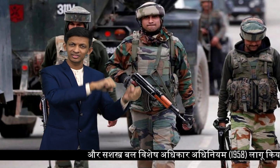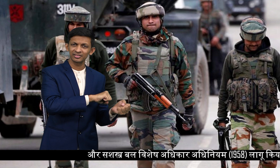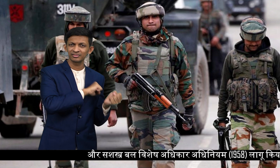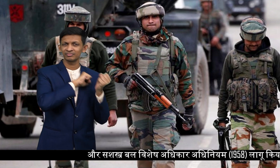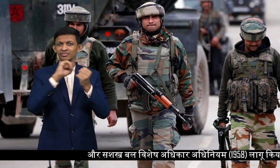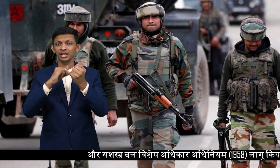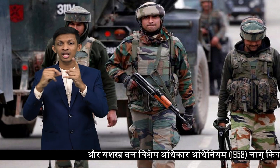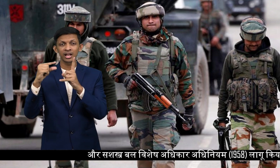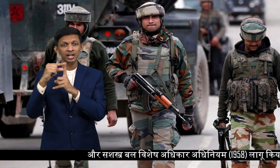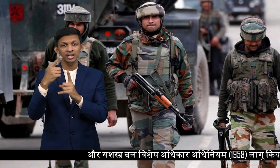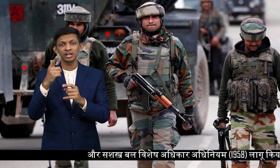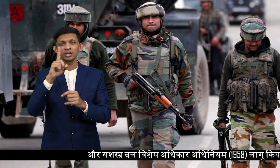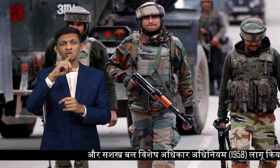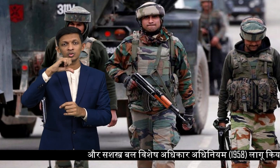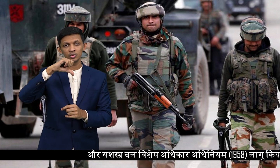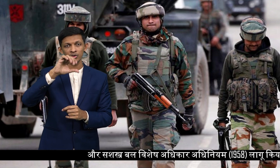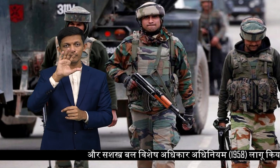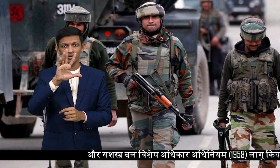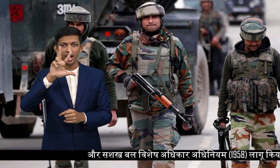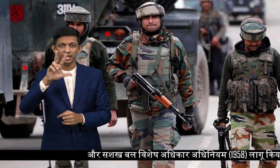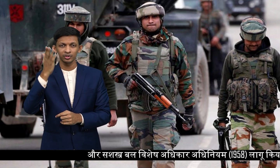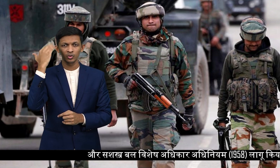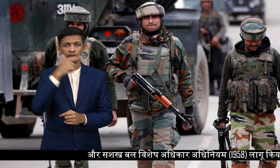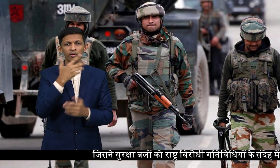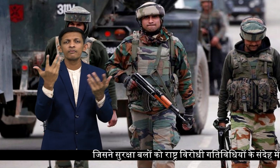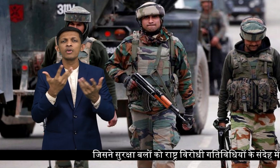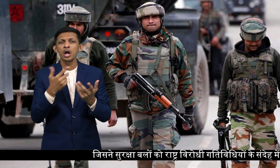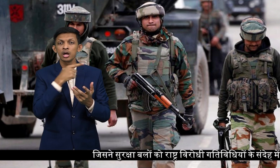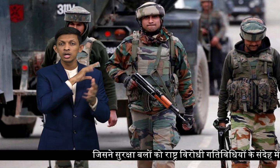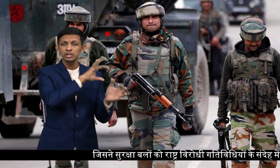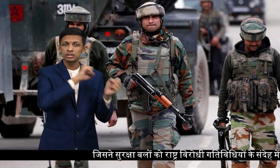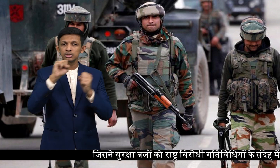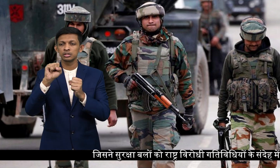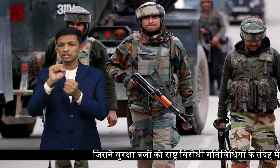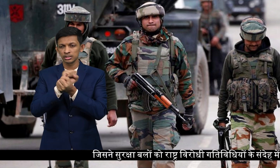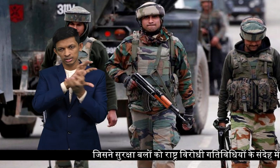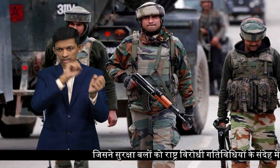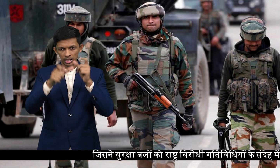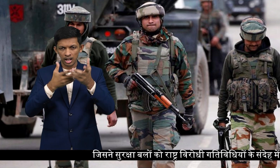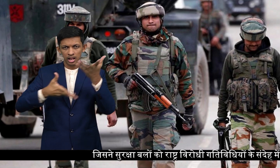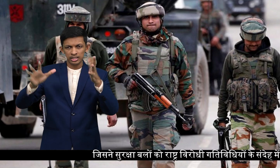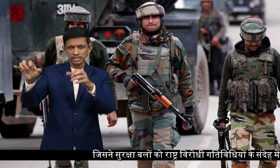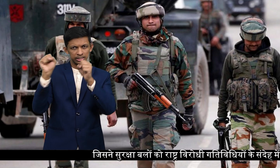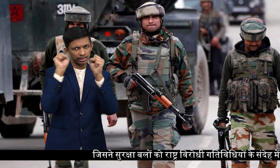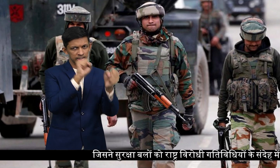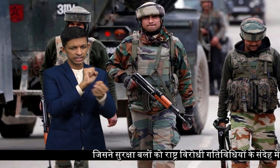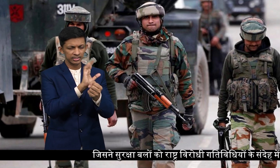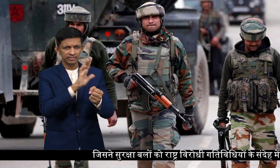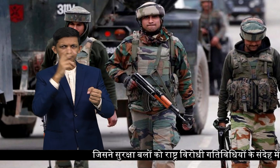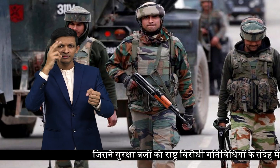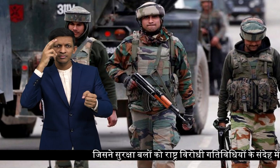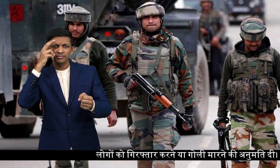अधिकार अधिनियम 1958 लागू किया, जिसने सुरक्षा बलों को राष्ट्रीय विरोधी गतिविधियों